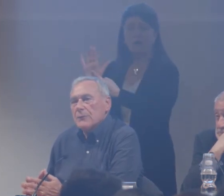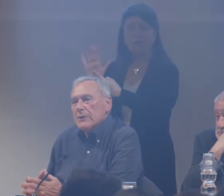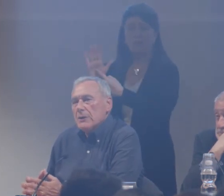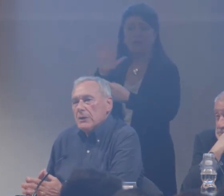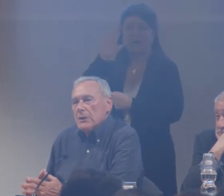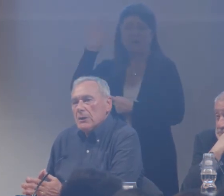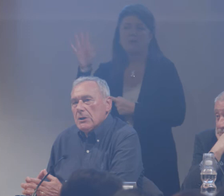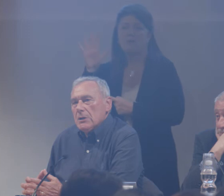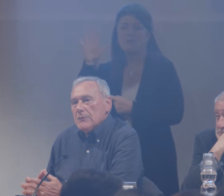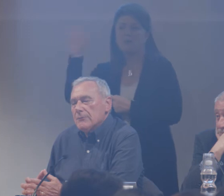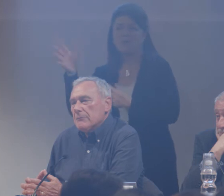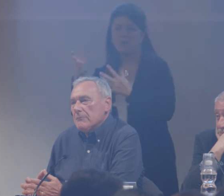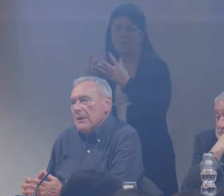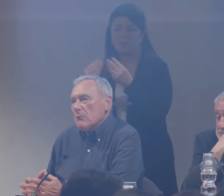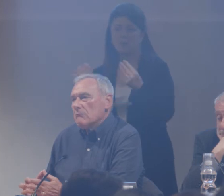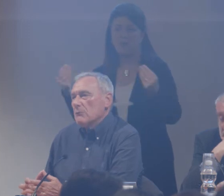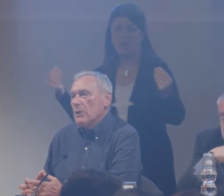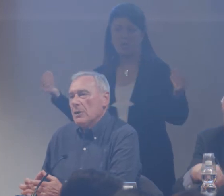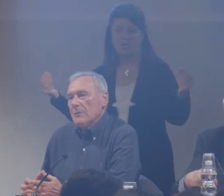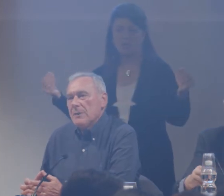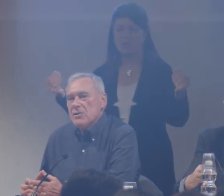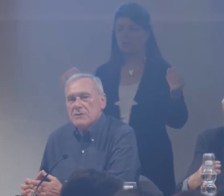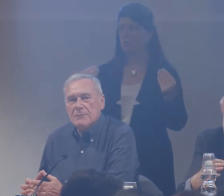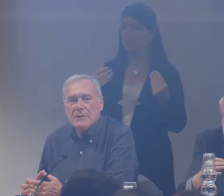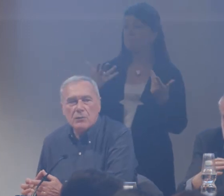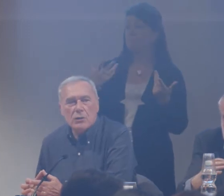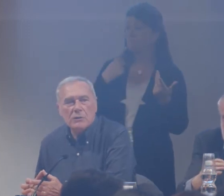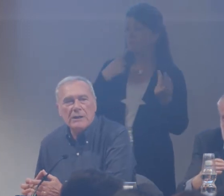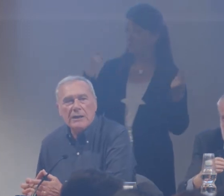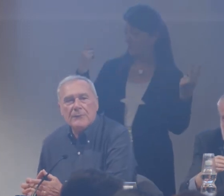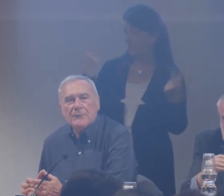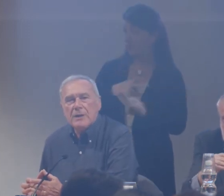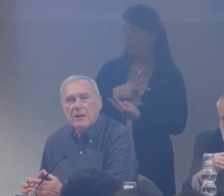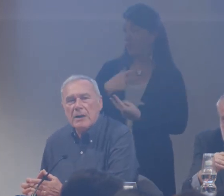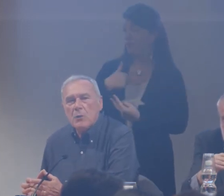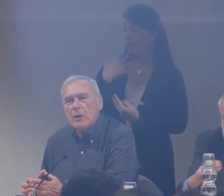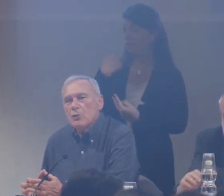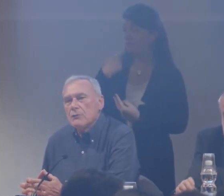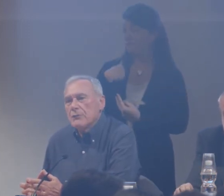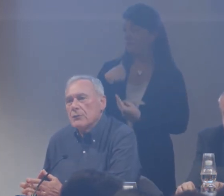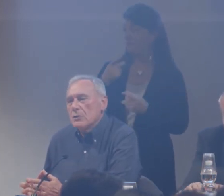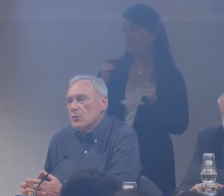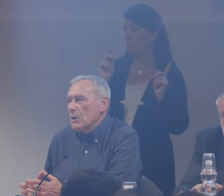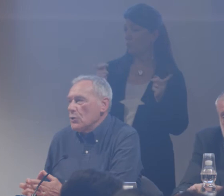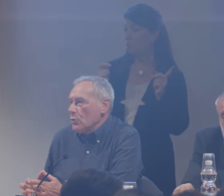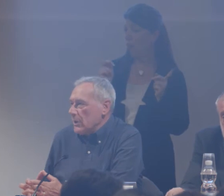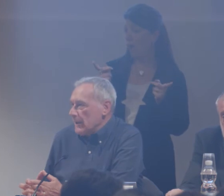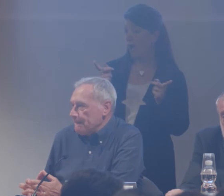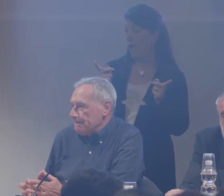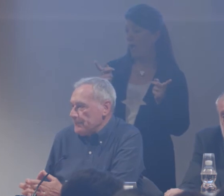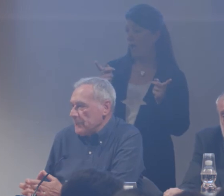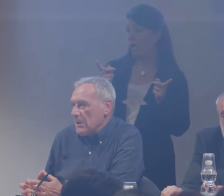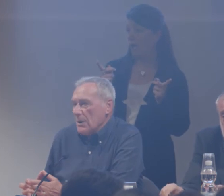profilo, ma quello che mi piace spesso ricordare è quello di